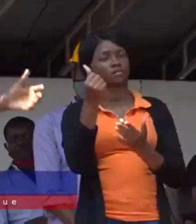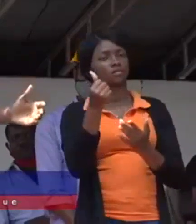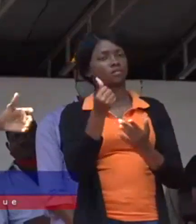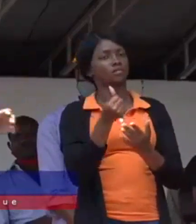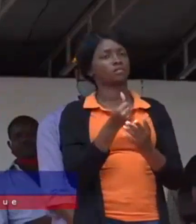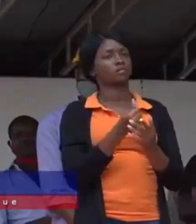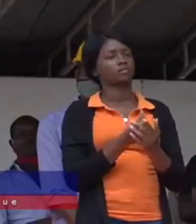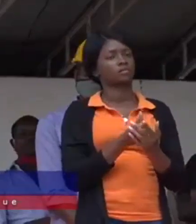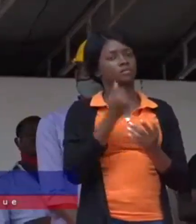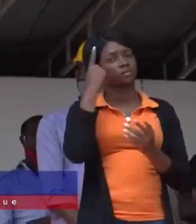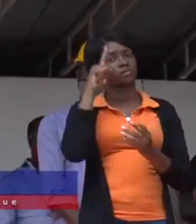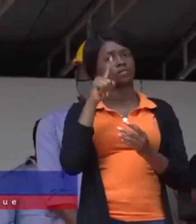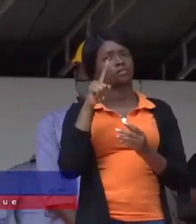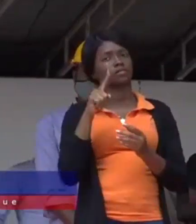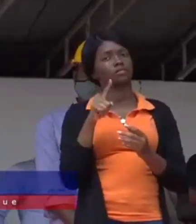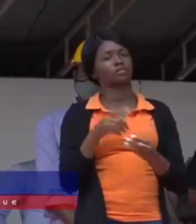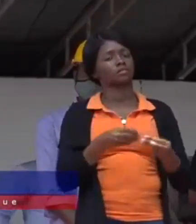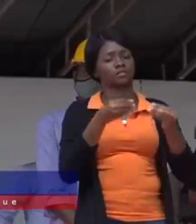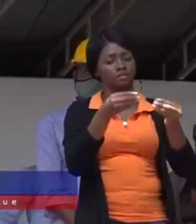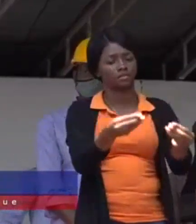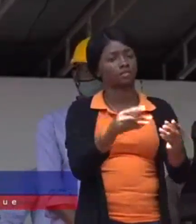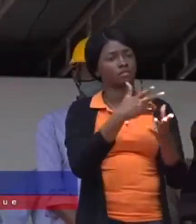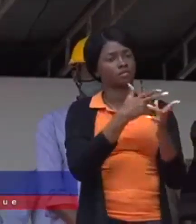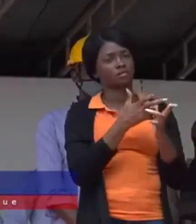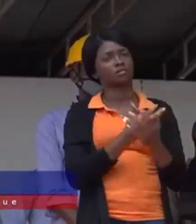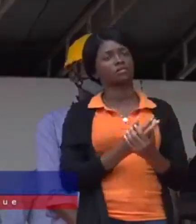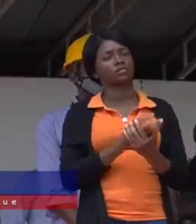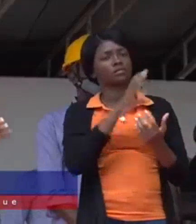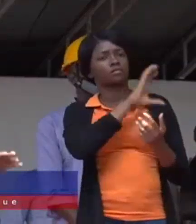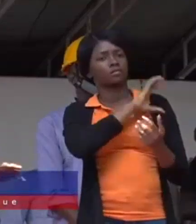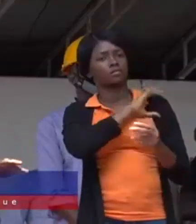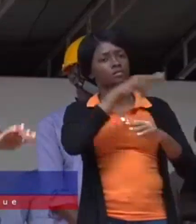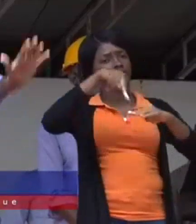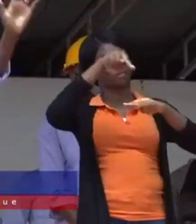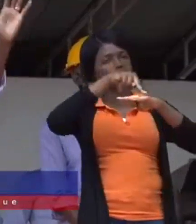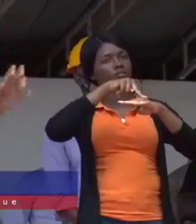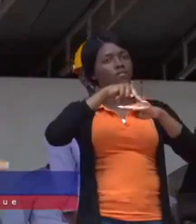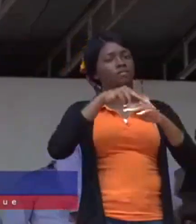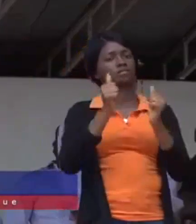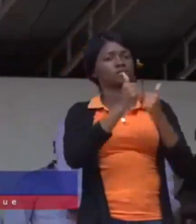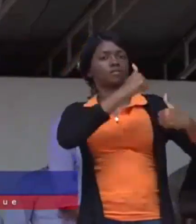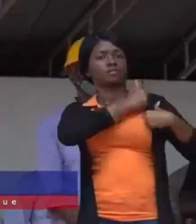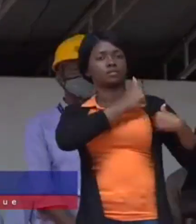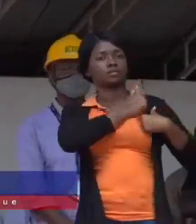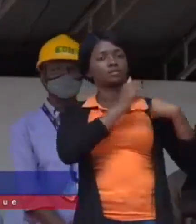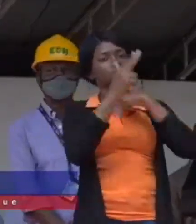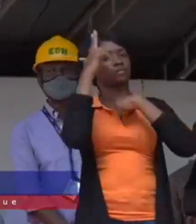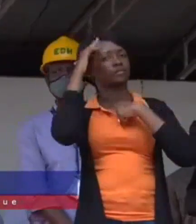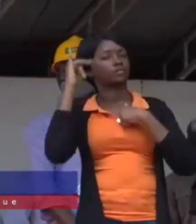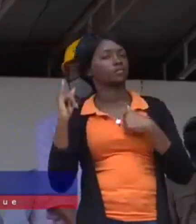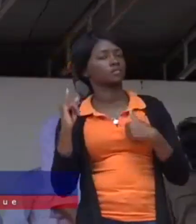cartouche bayo, c'est pour yo déposer les ZAM. La police nationale avec la médaille dit, c'est